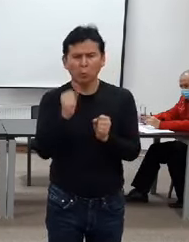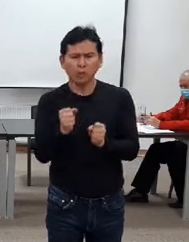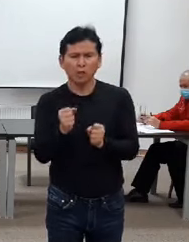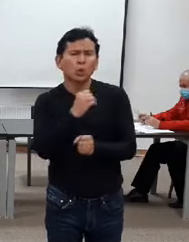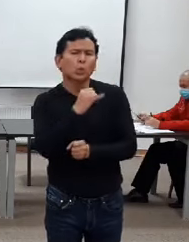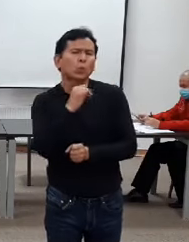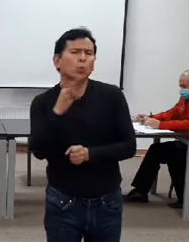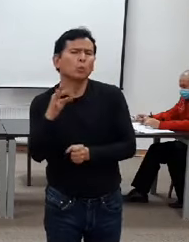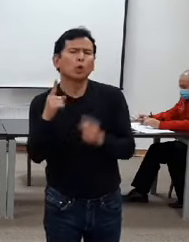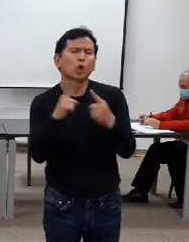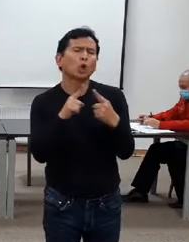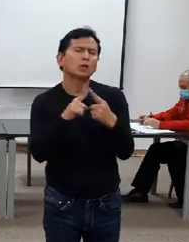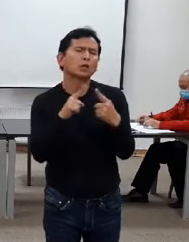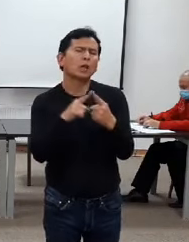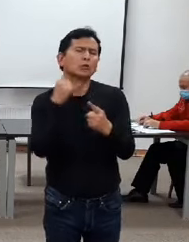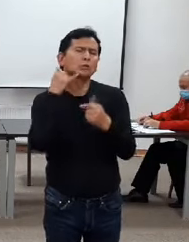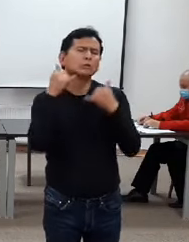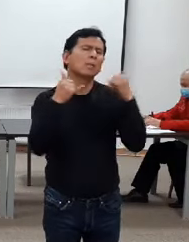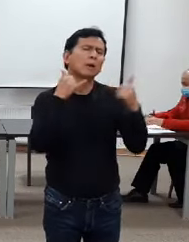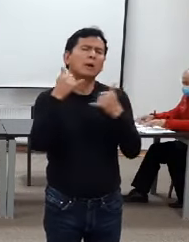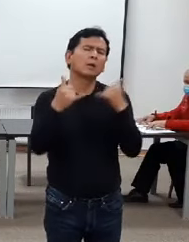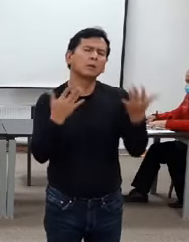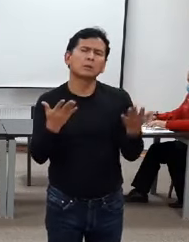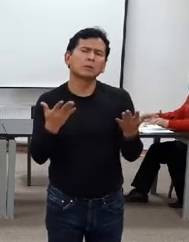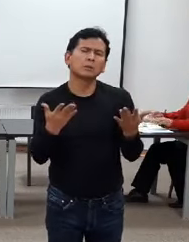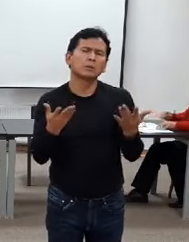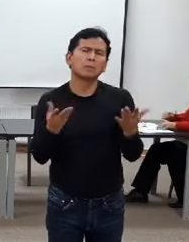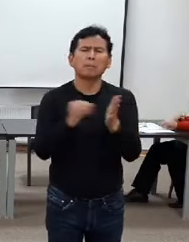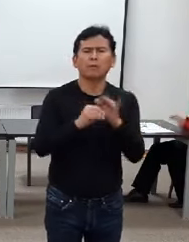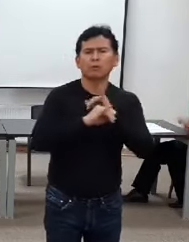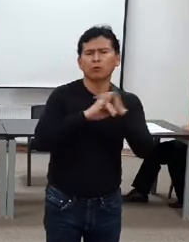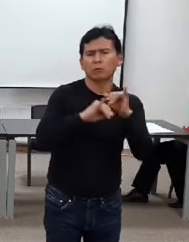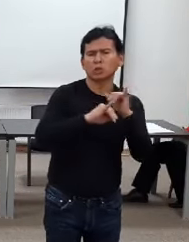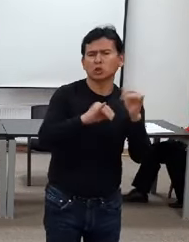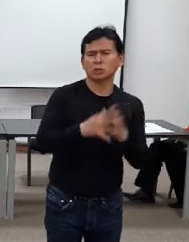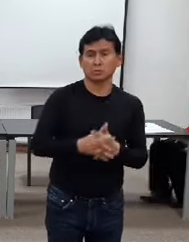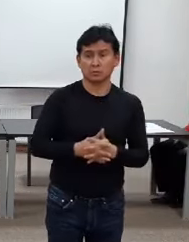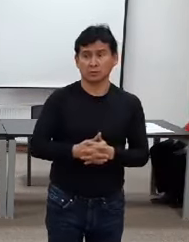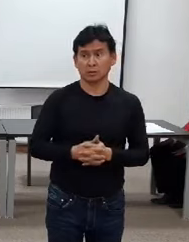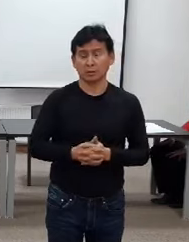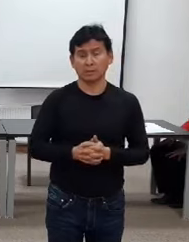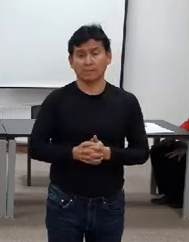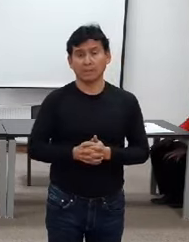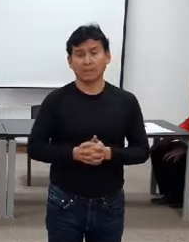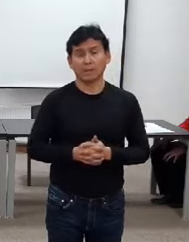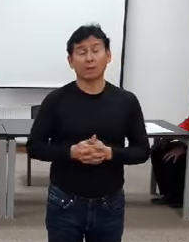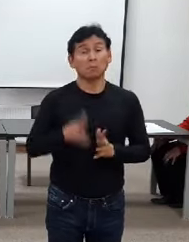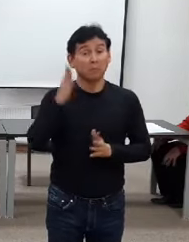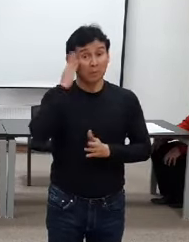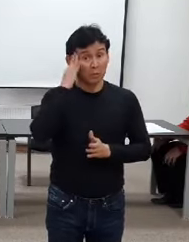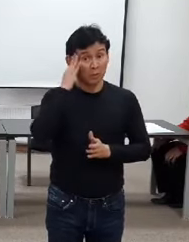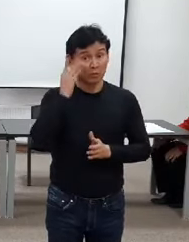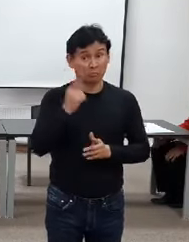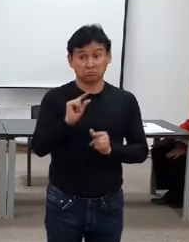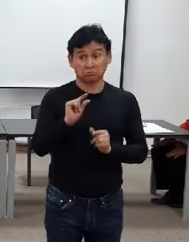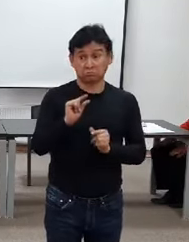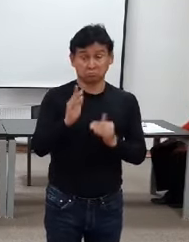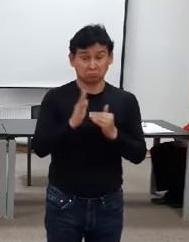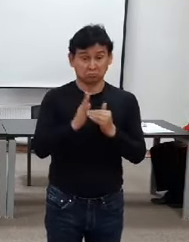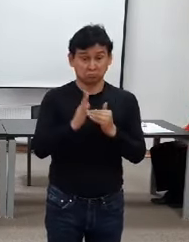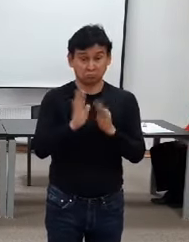número de contacto donde la gente pudiese obtener más información respecto a su... Sí, no me lo sé de memoria. Perfecto. ¿Me dan 30 segundos?